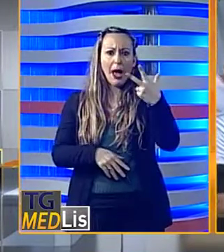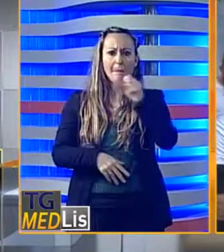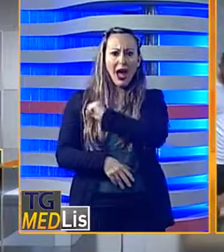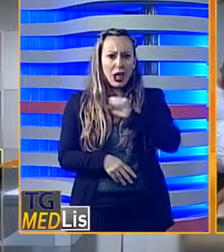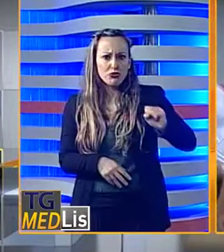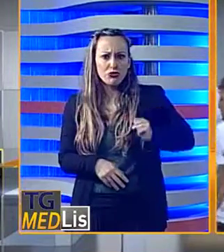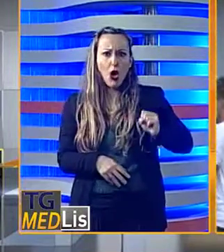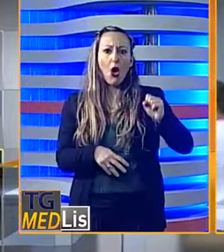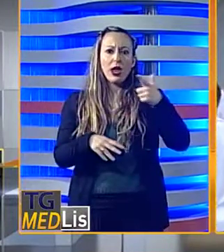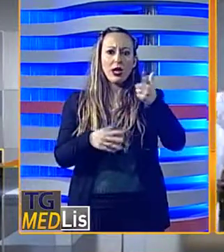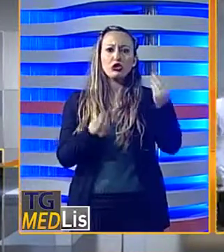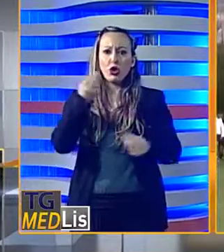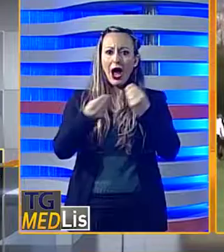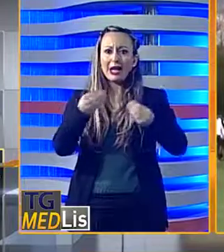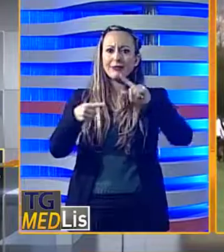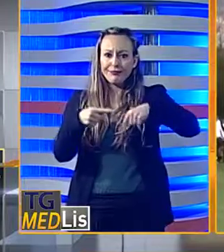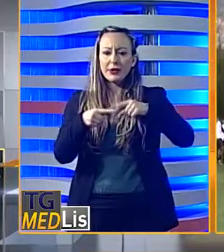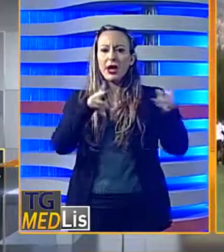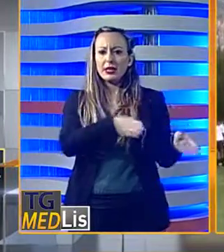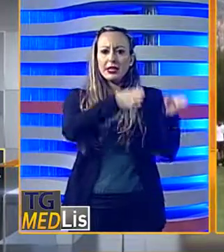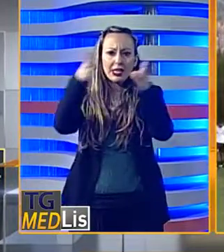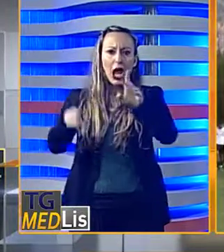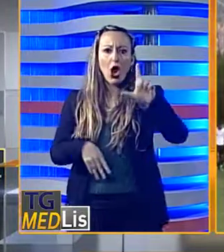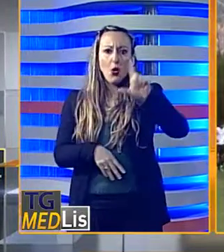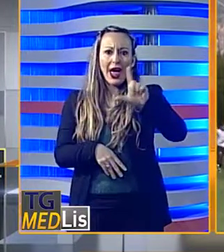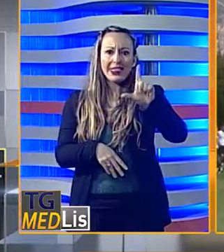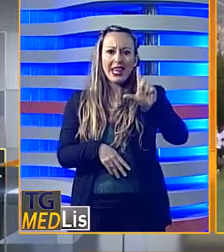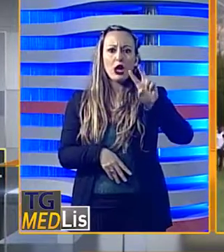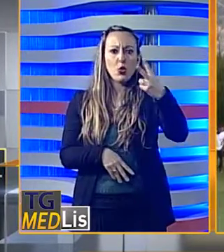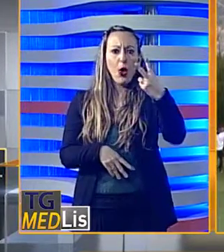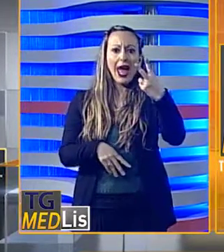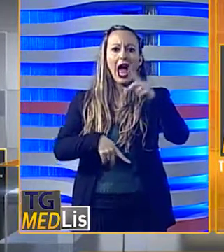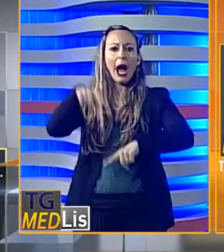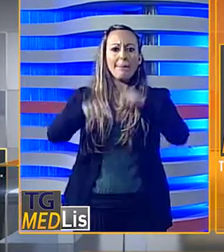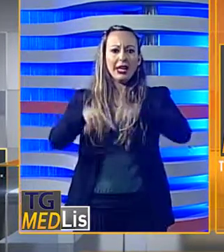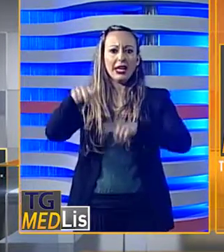Il match si giocherà lunedì 2 aprile alle 20.30.